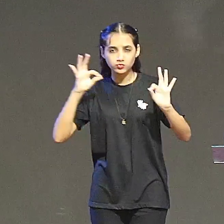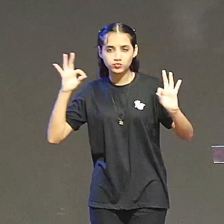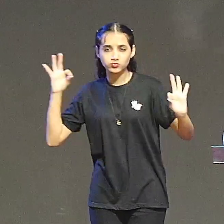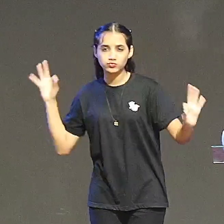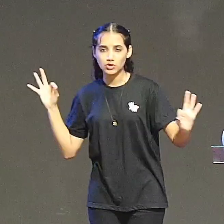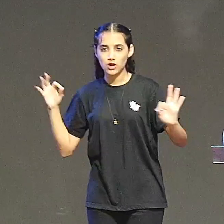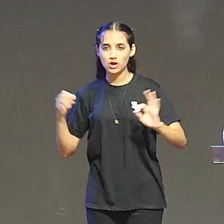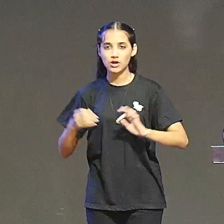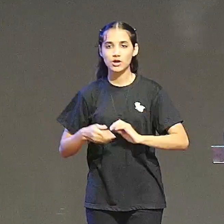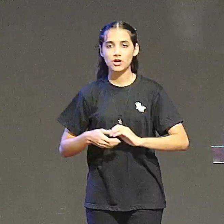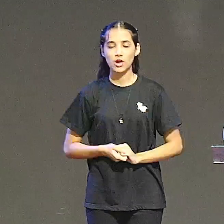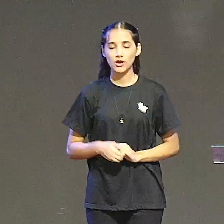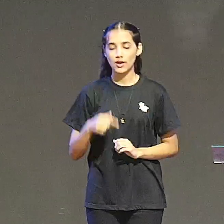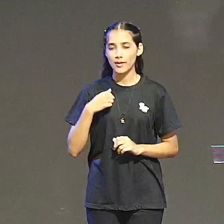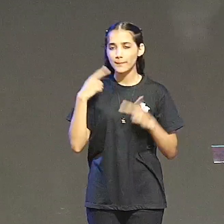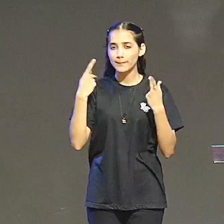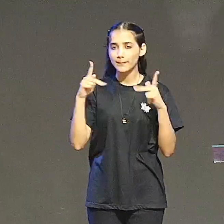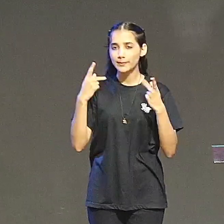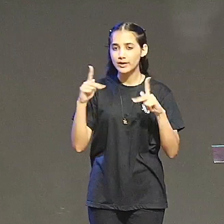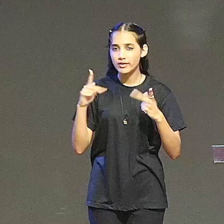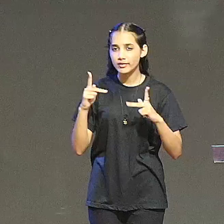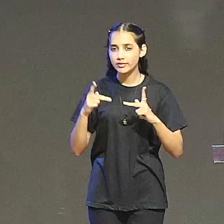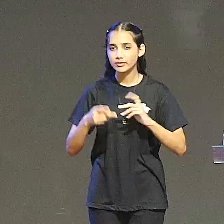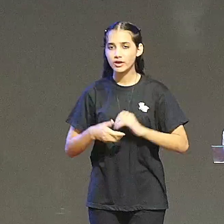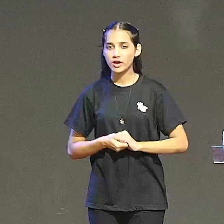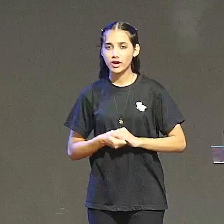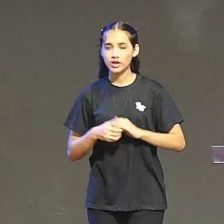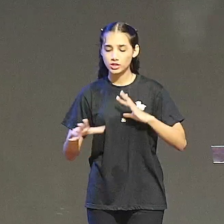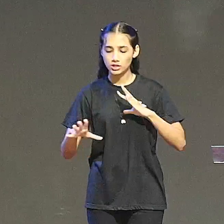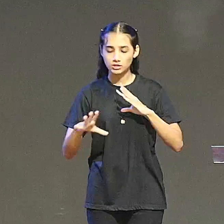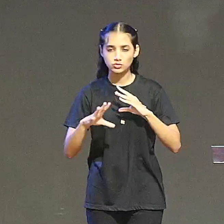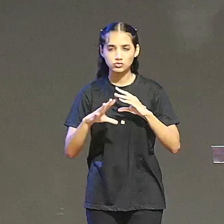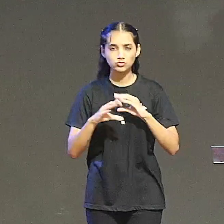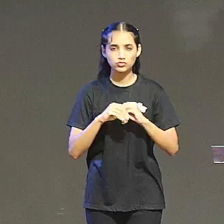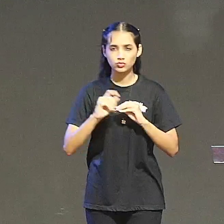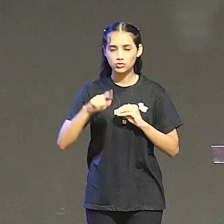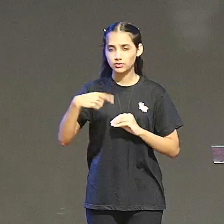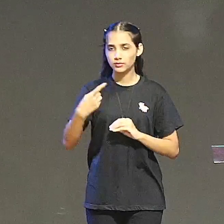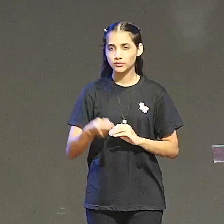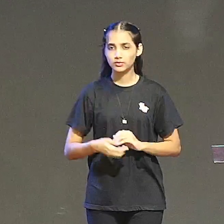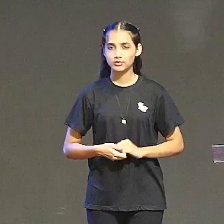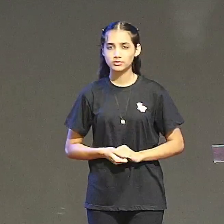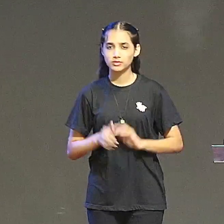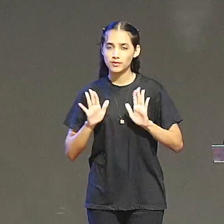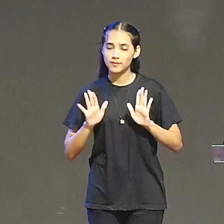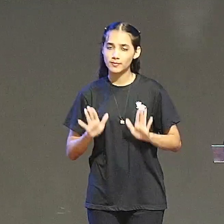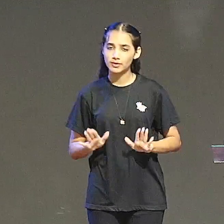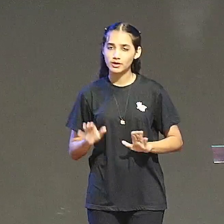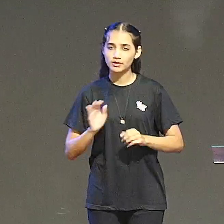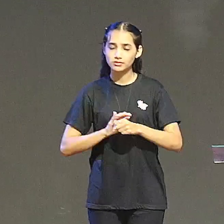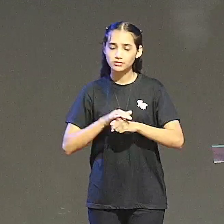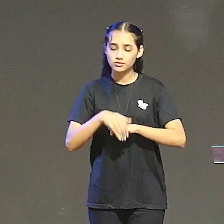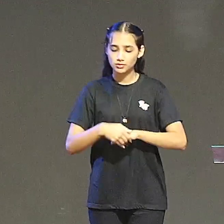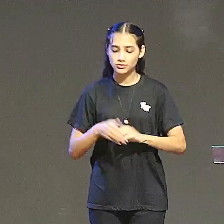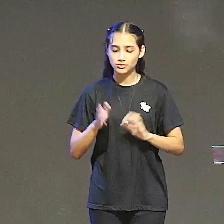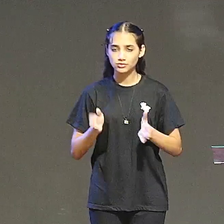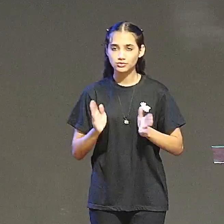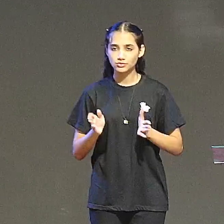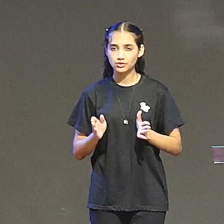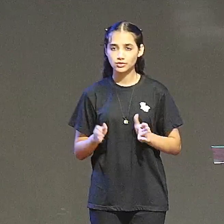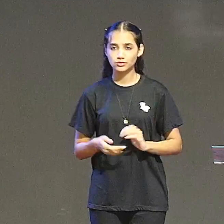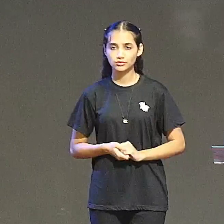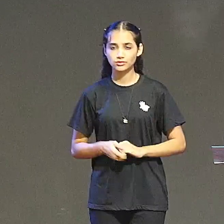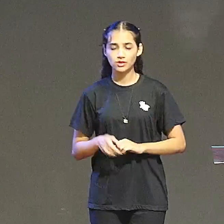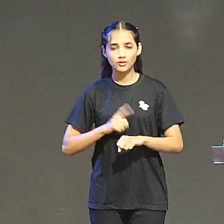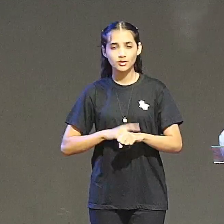Resumindo né em 40 minutos de mensagem nessa noite eu quero trazer uma reflexão com vocês num